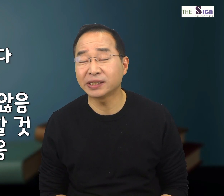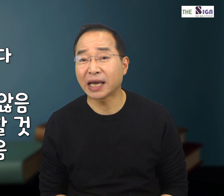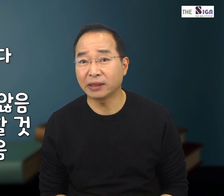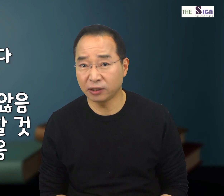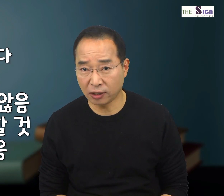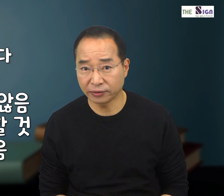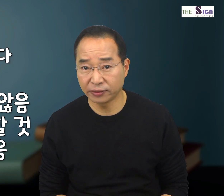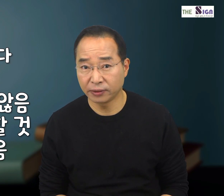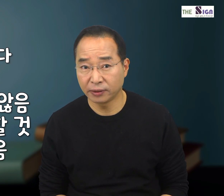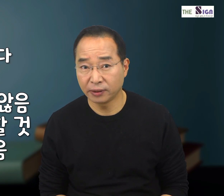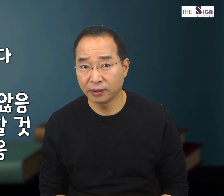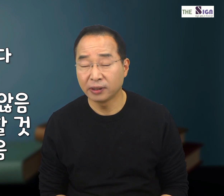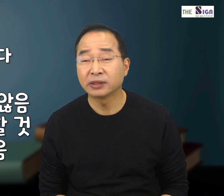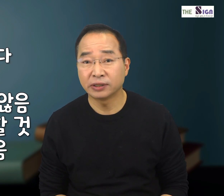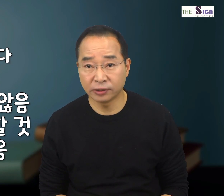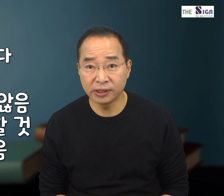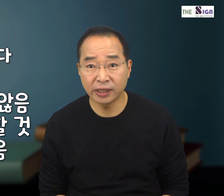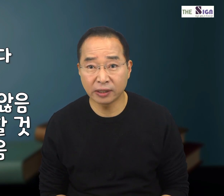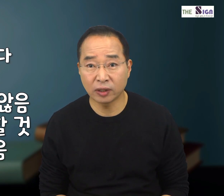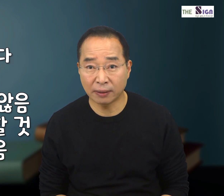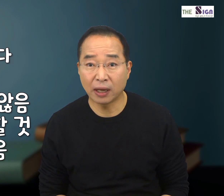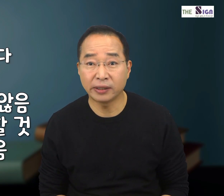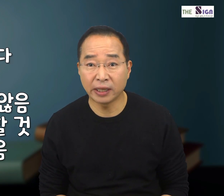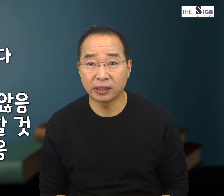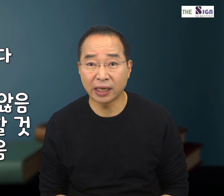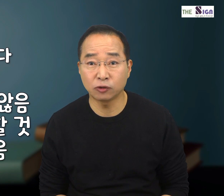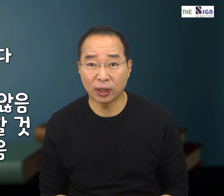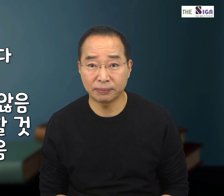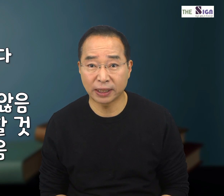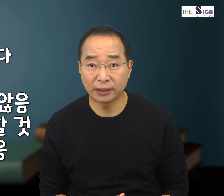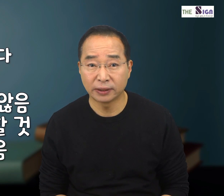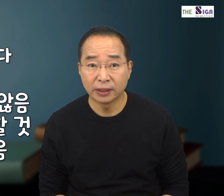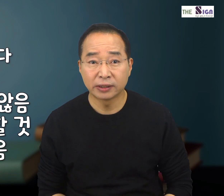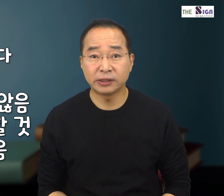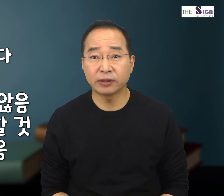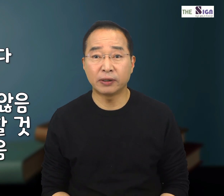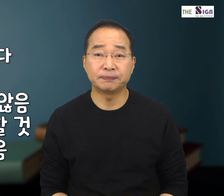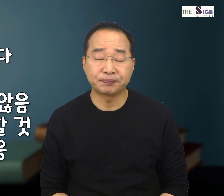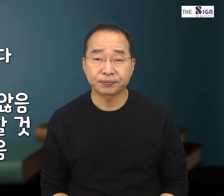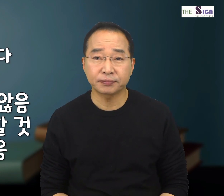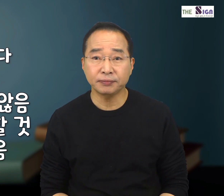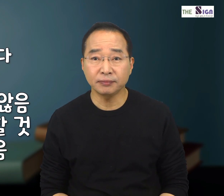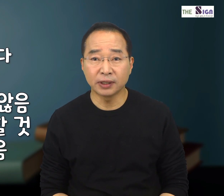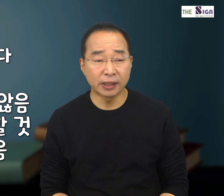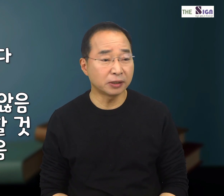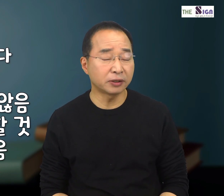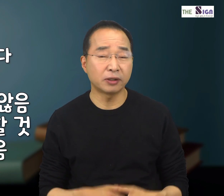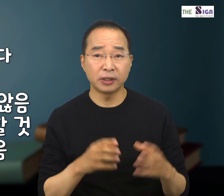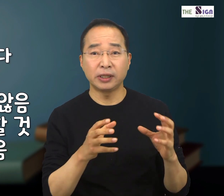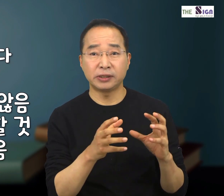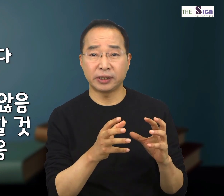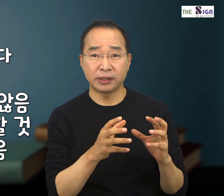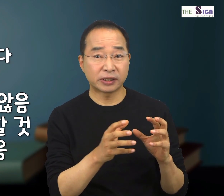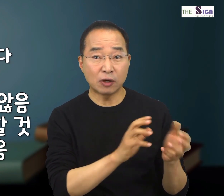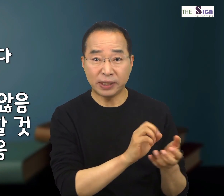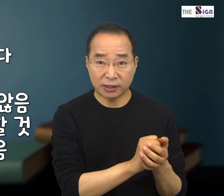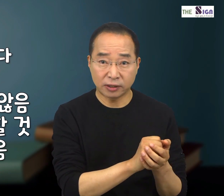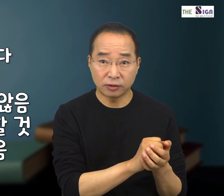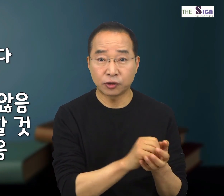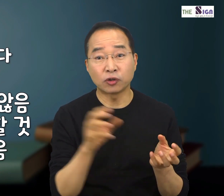않는 것, 그것을 얘기를 하기도 합니다. 그래서 예를 들어 이제 싸움이 났어.